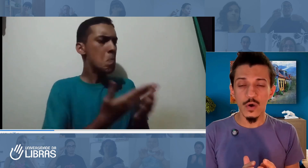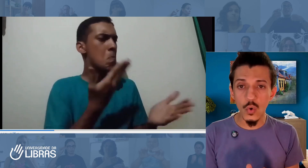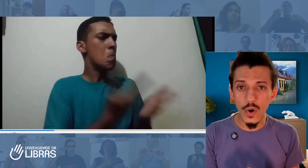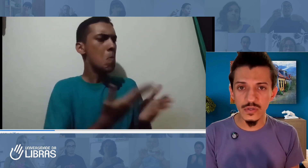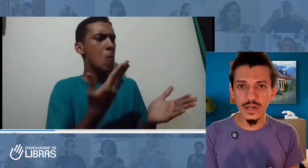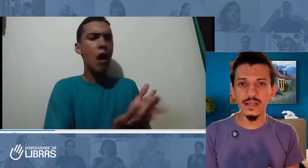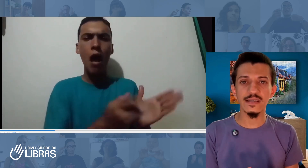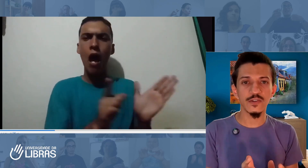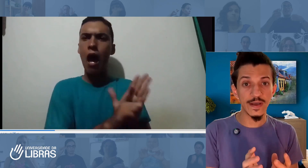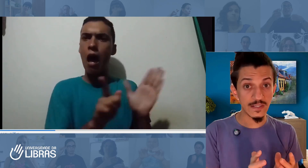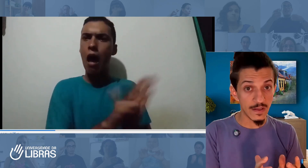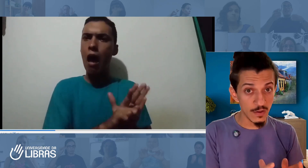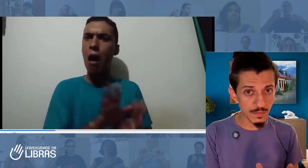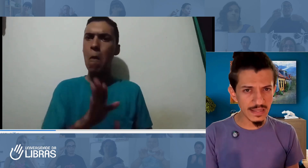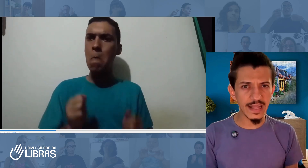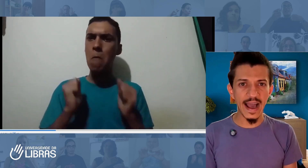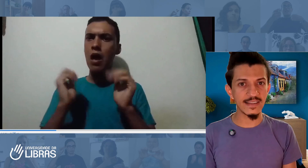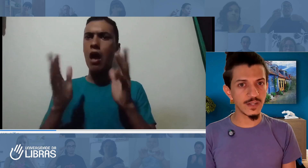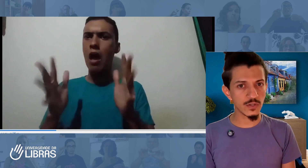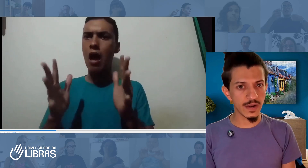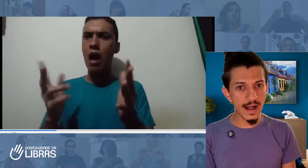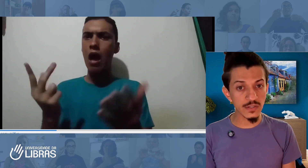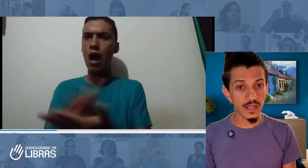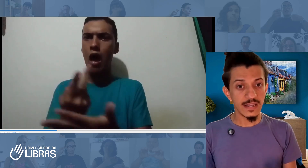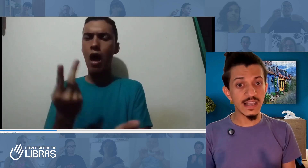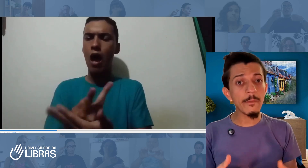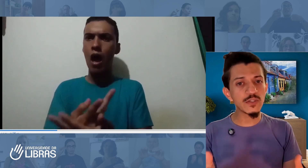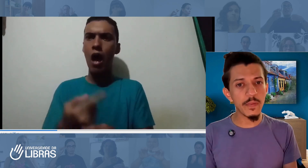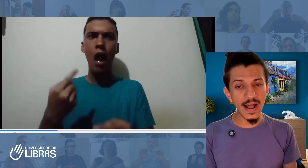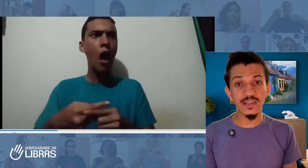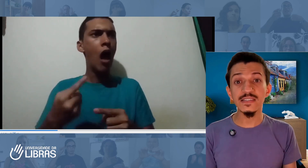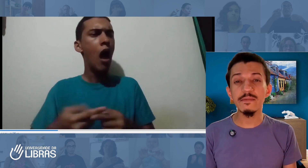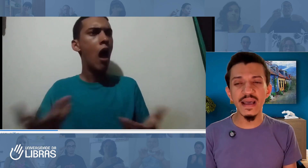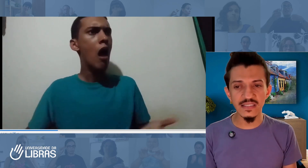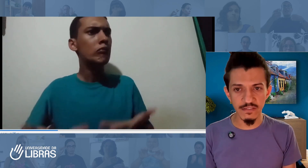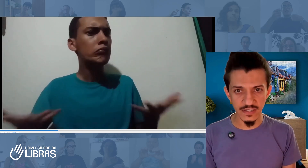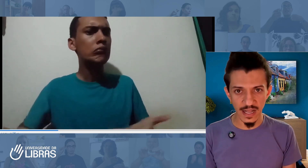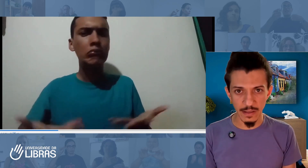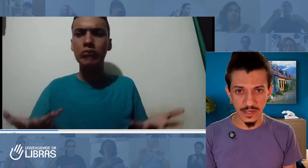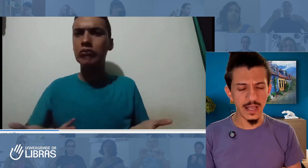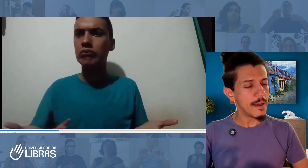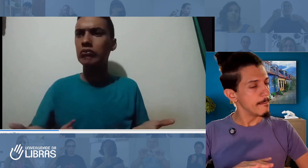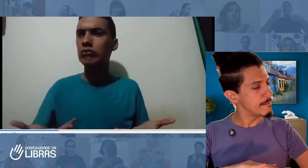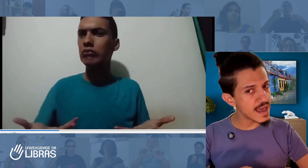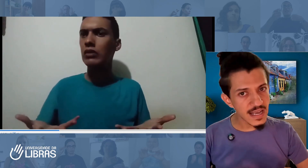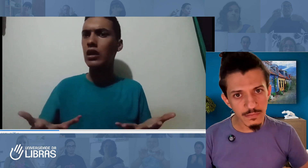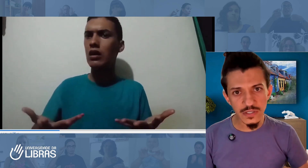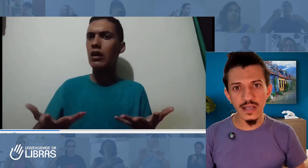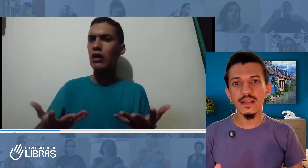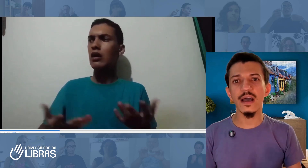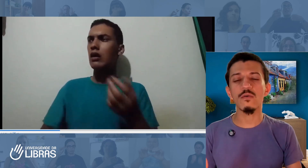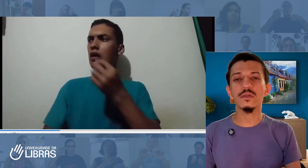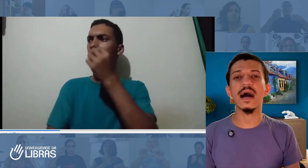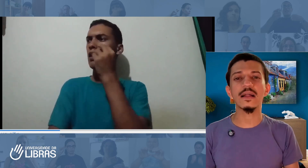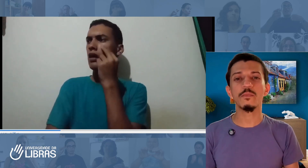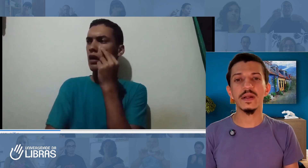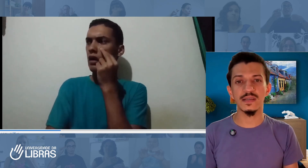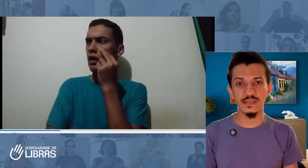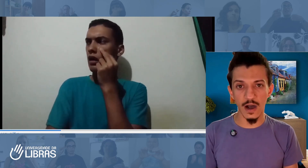as orientações e os materiais direcionados, sempre de práticas imersivas na Libras, mesmo sem ter contato presencial com